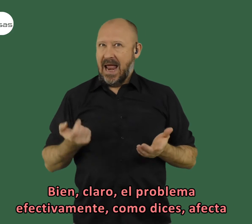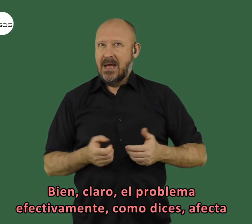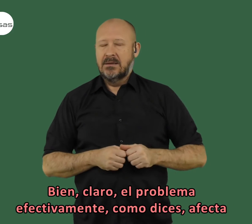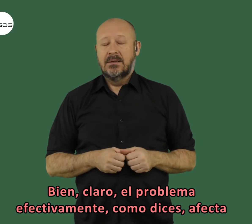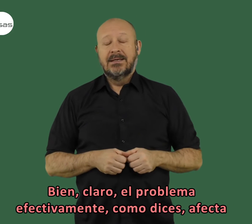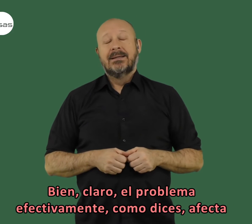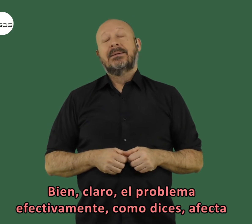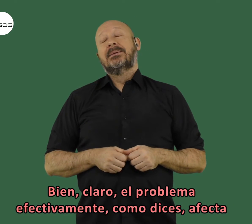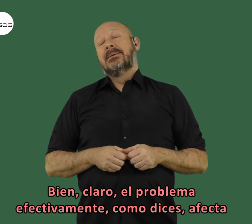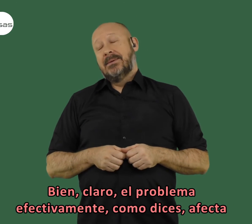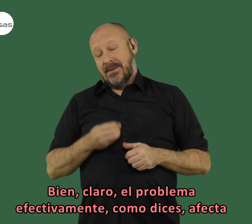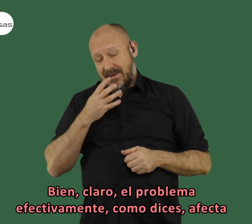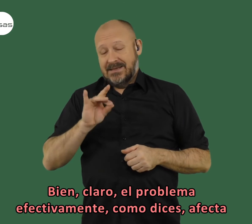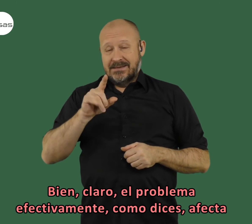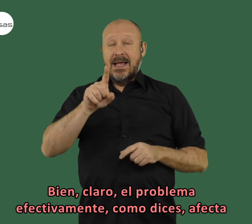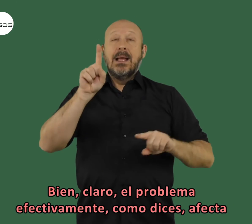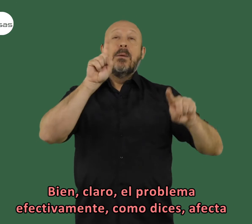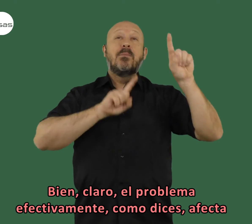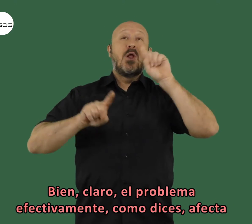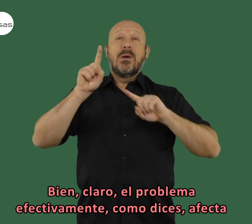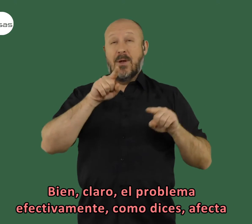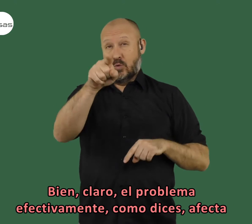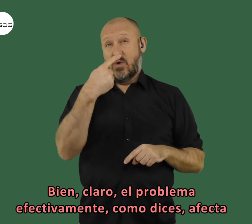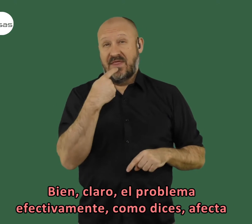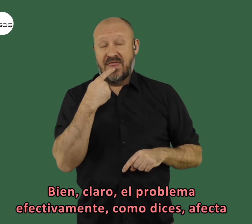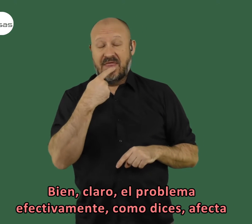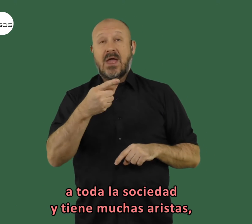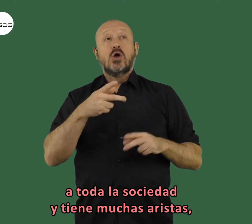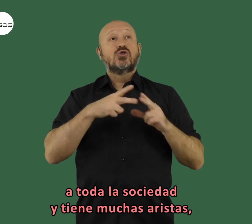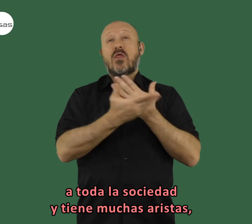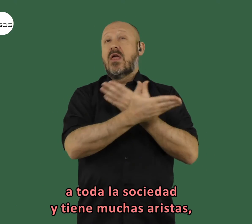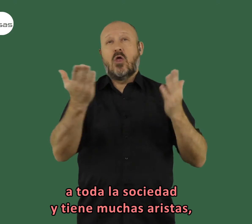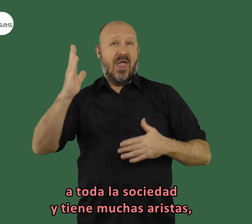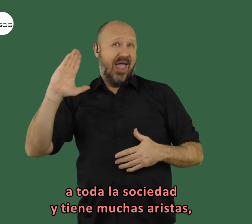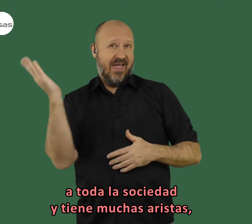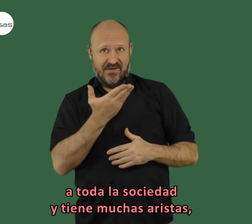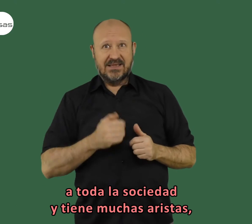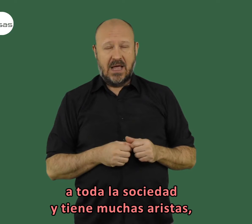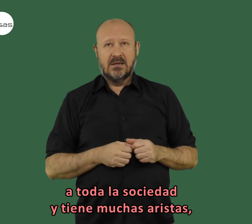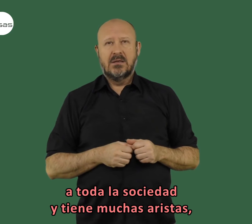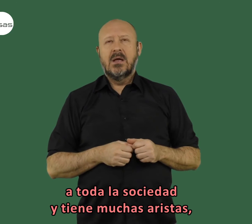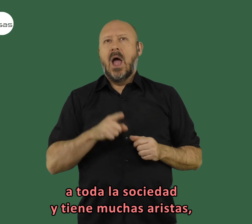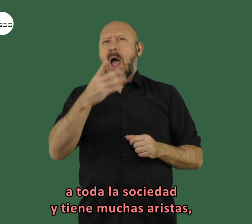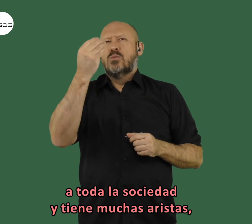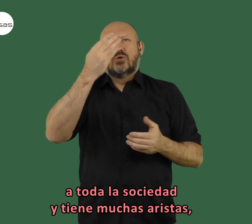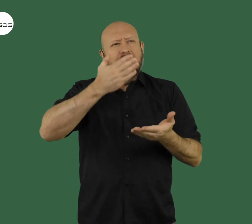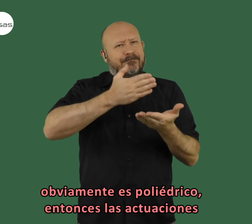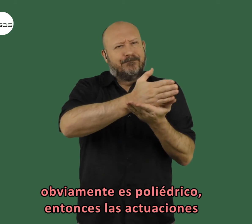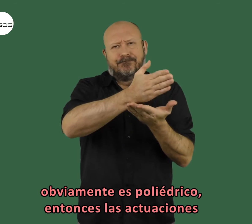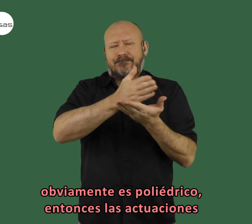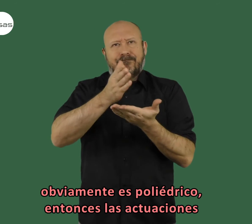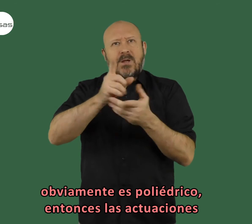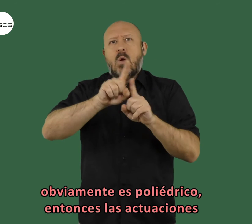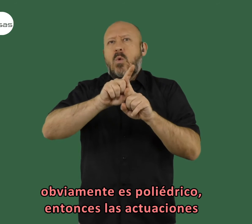esto? Bien, claro, el problema, efectivamente, como dices, afecta a toda la sociedad y tiene muchas